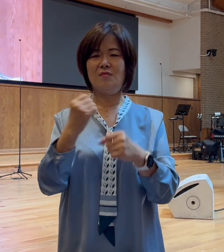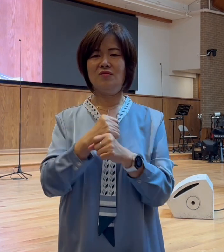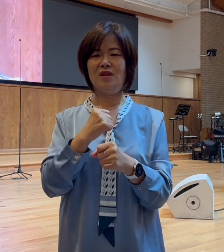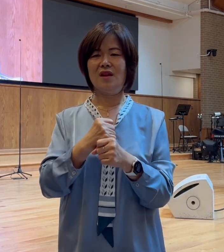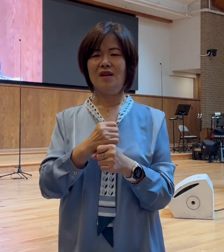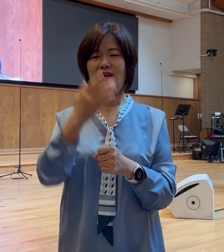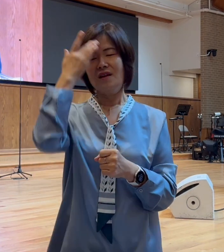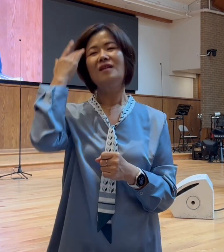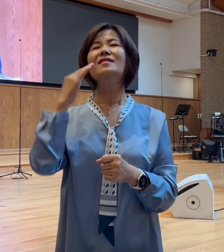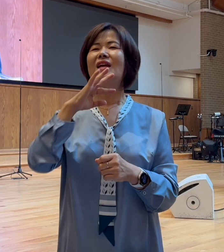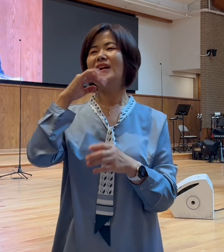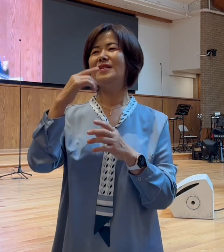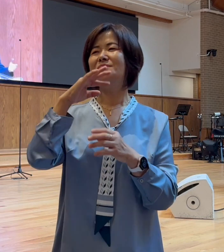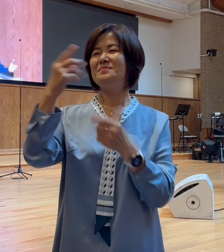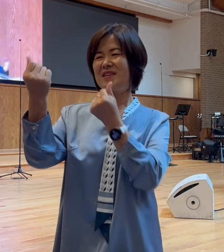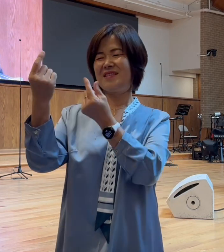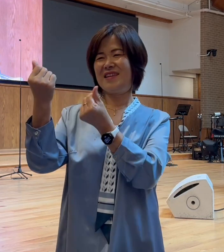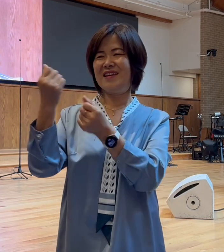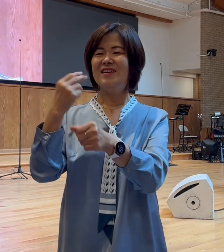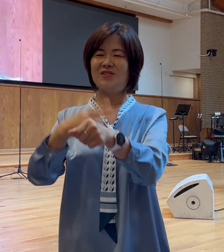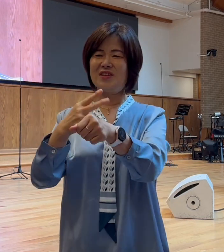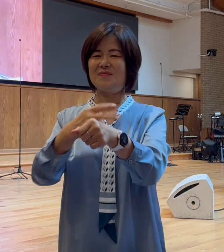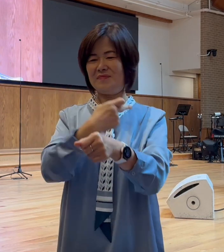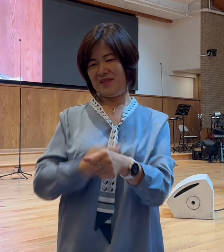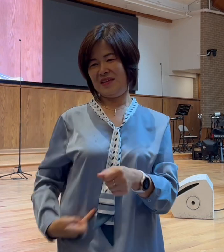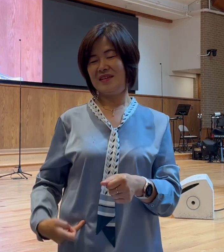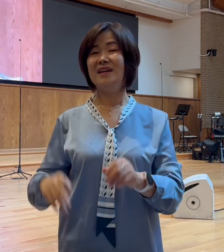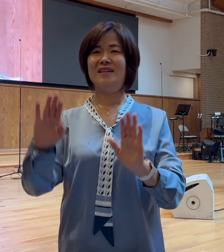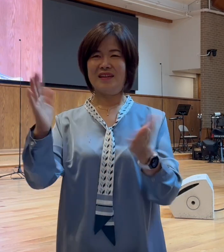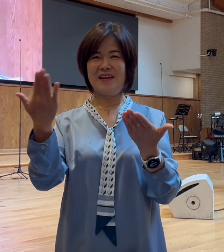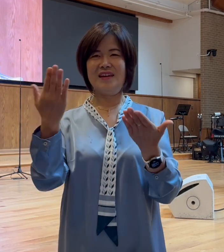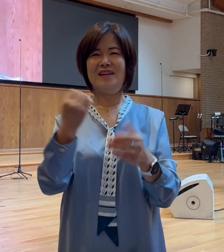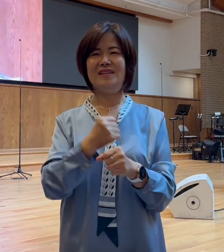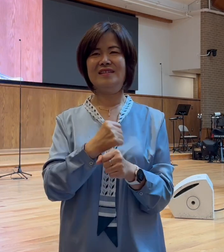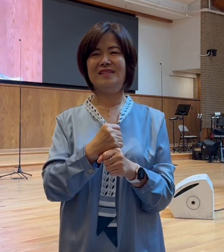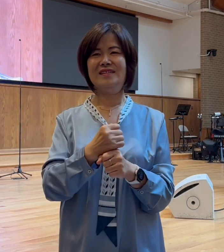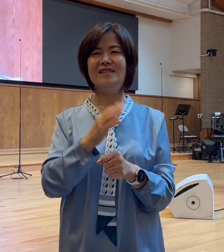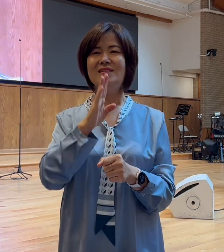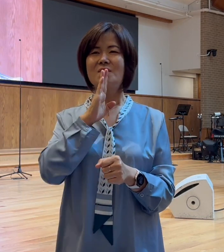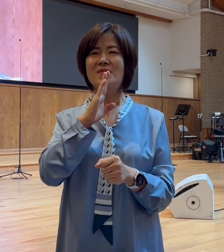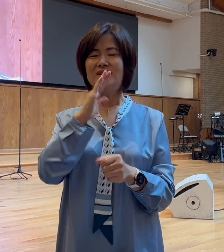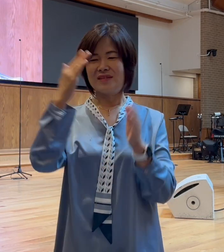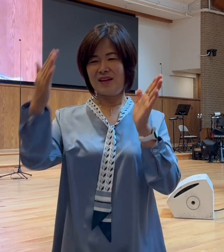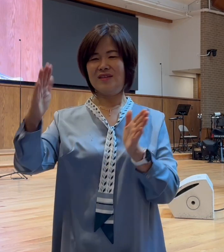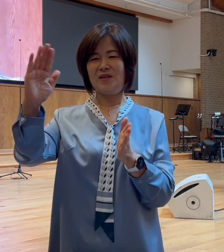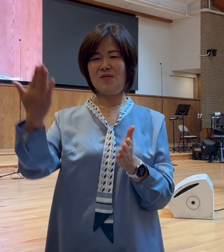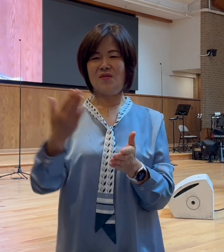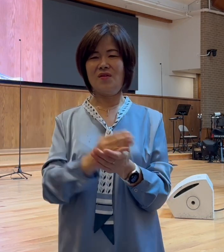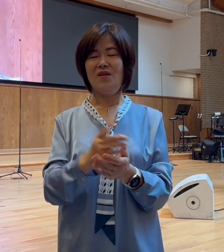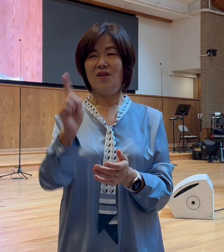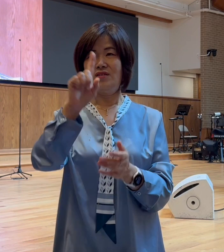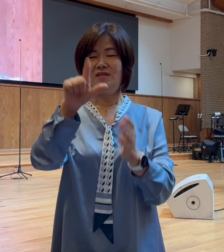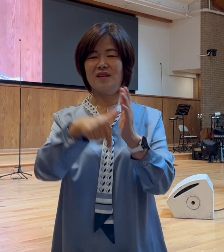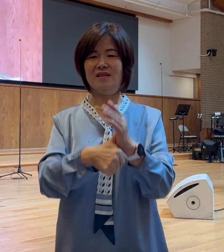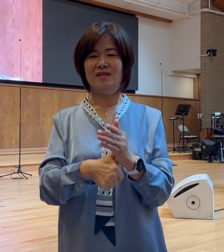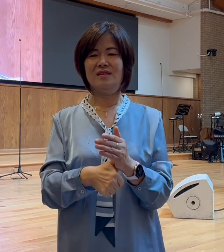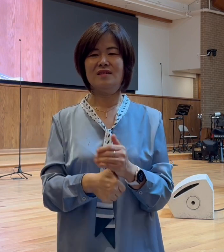안 되는데 이 선생과 제자라는 사이가 됐고, 그래서 어떤